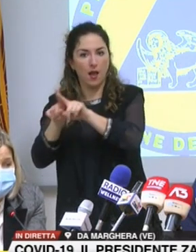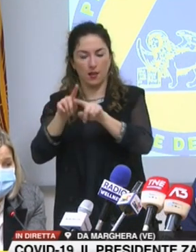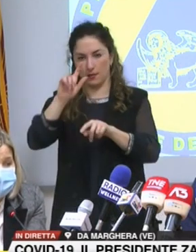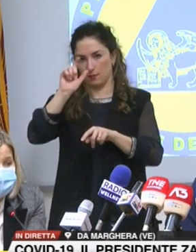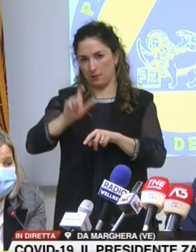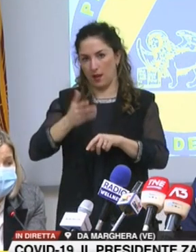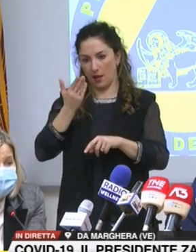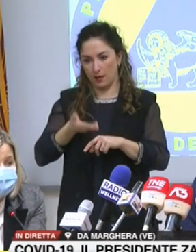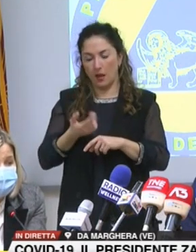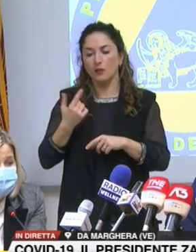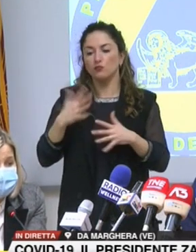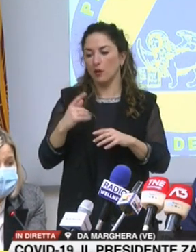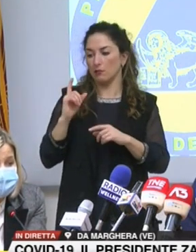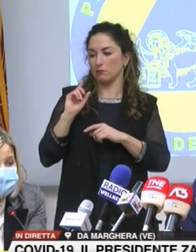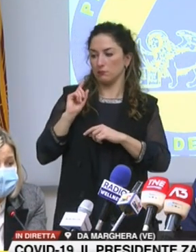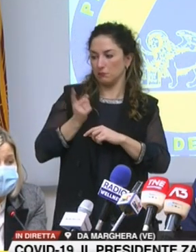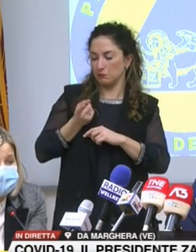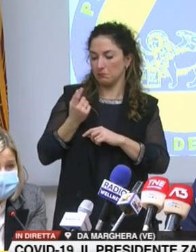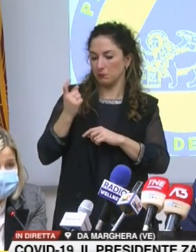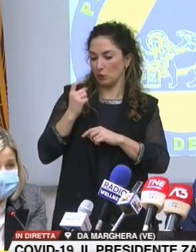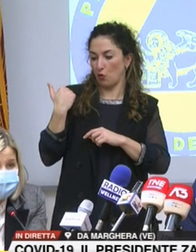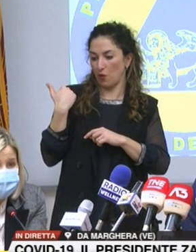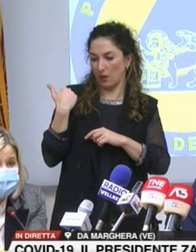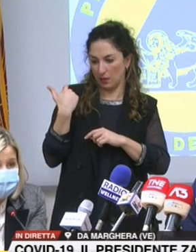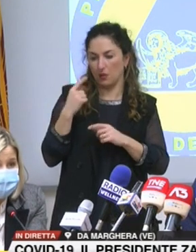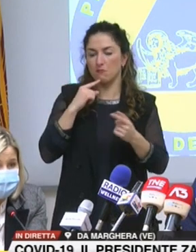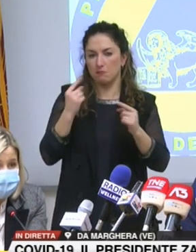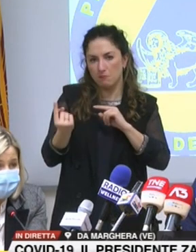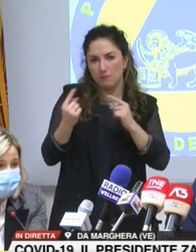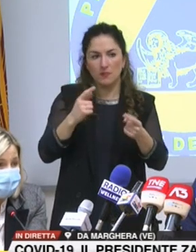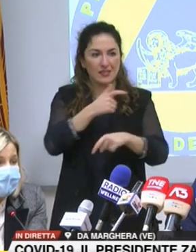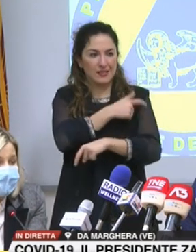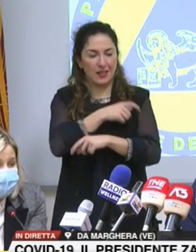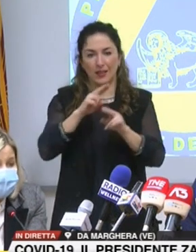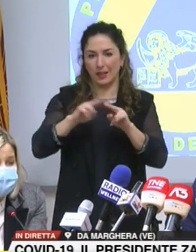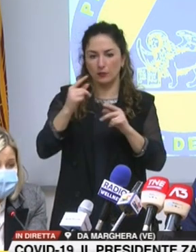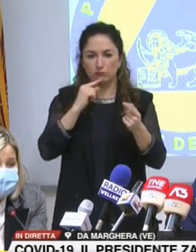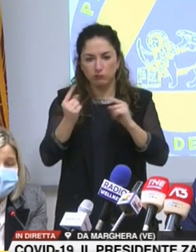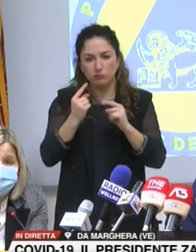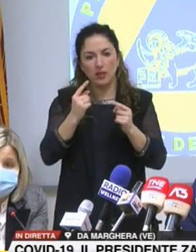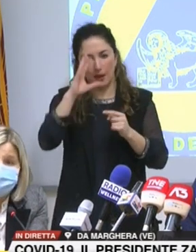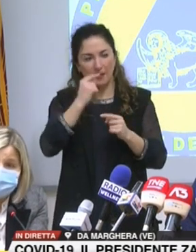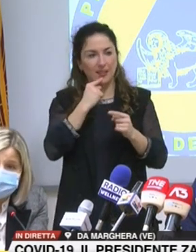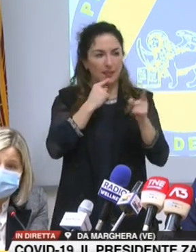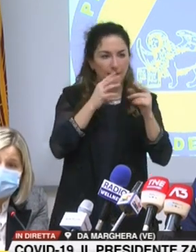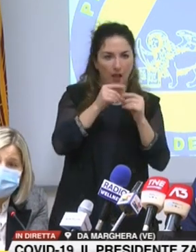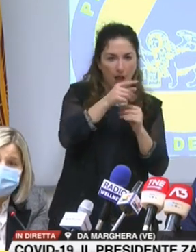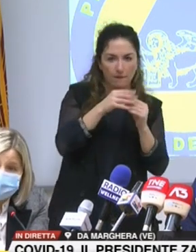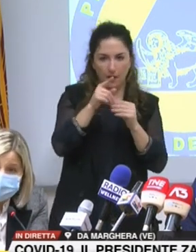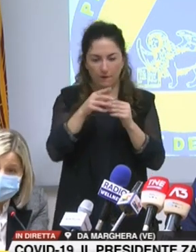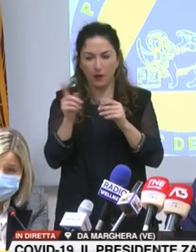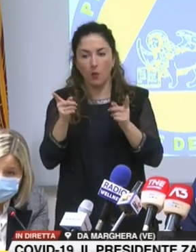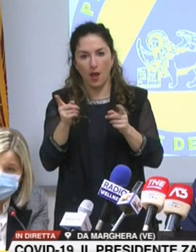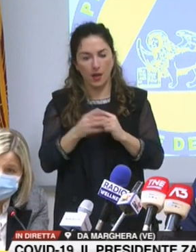stanno discutendo proprio in questi giorni con le sigle sindacali nazionali proprio per chiudere questo accordo. In questo caso sarebbero messi in